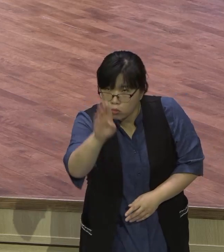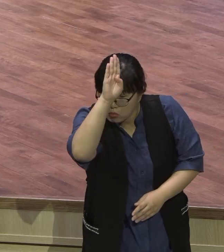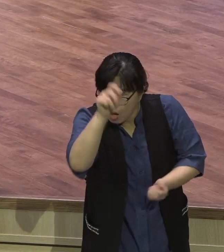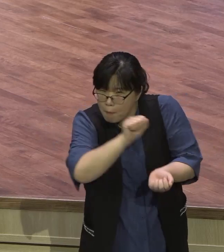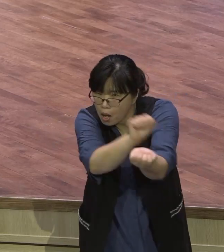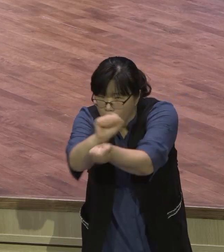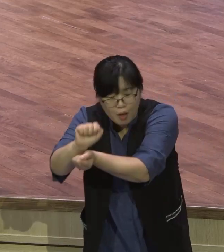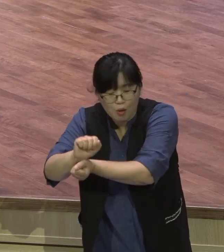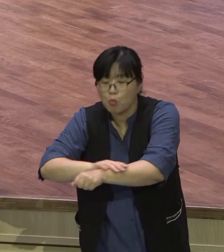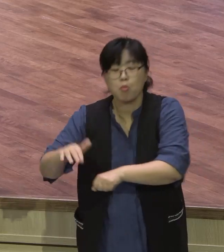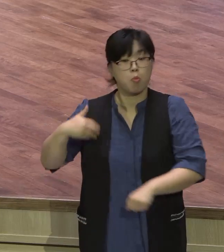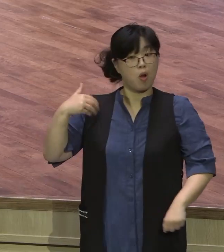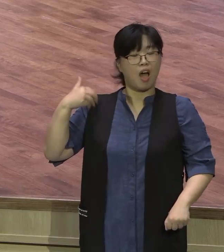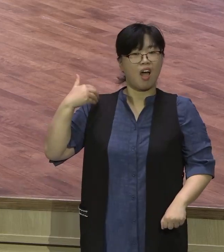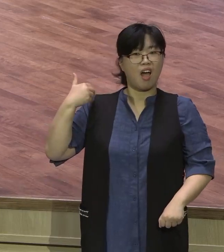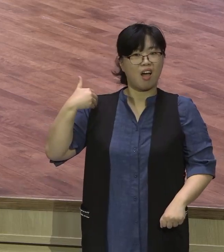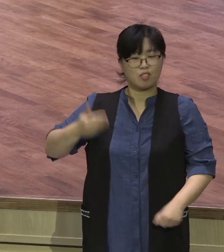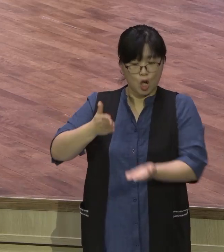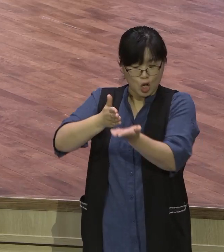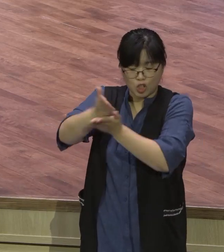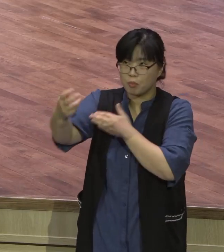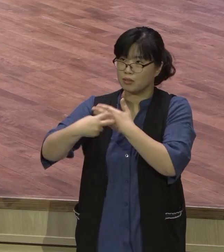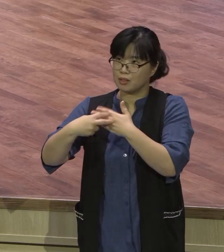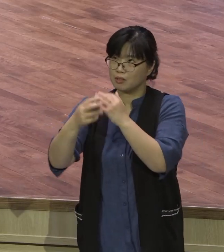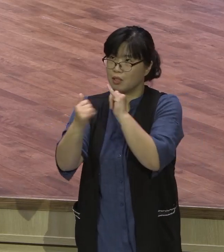내가 이렇게 말해 이게 뭐예요 지금 도대체